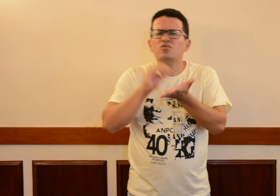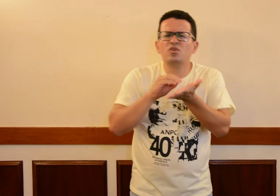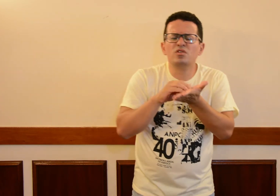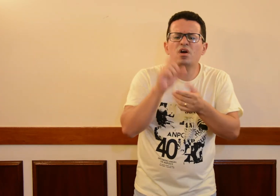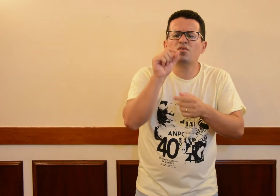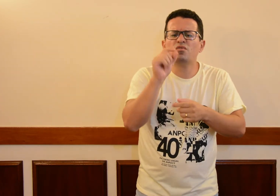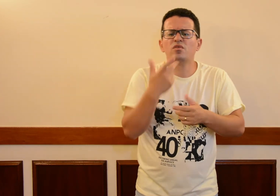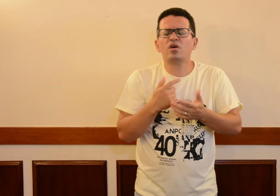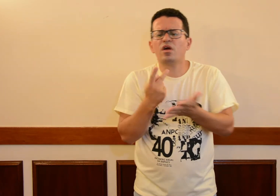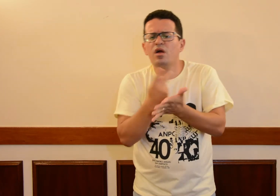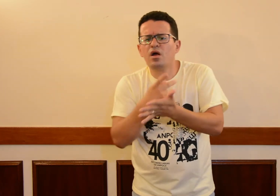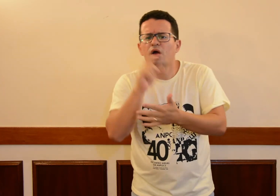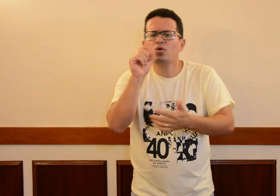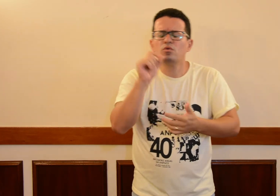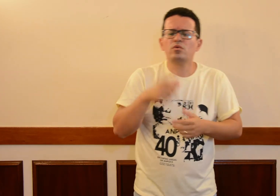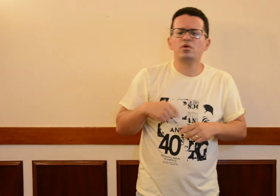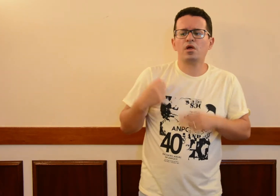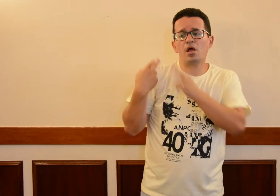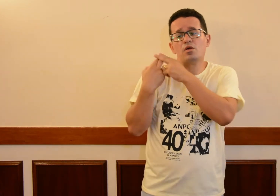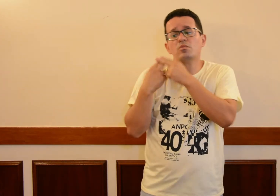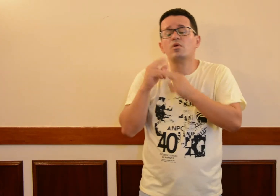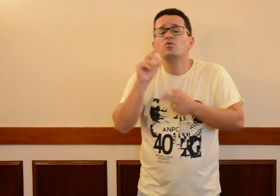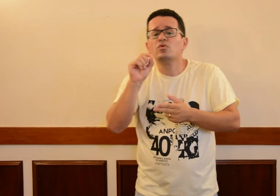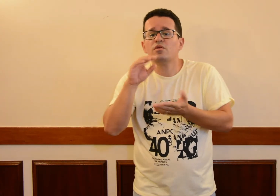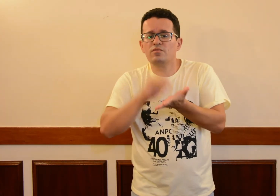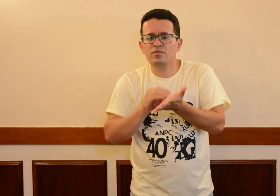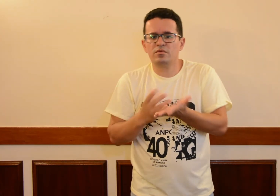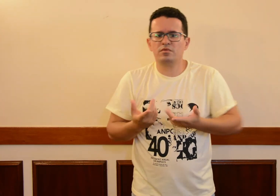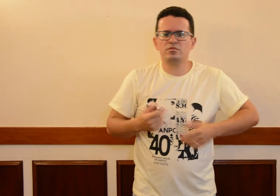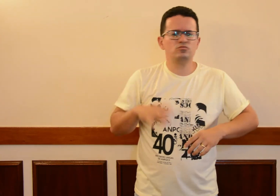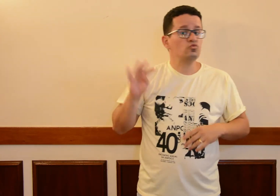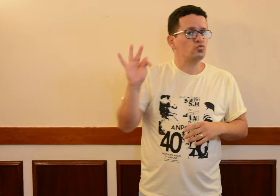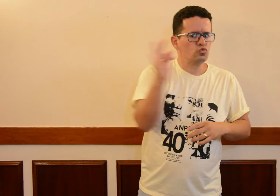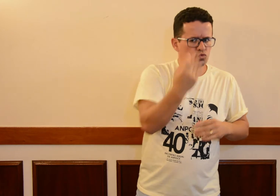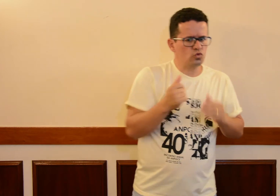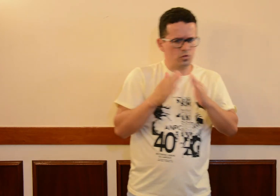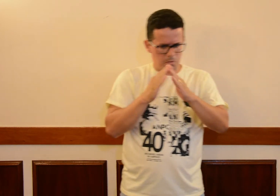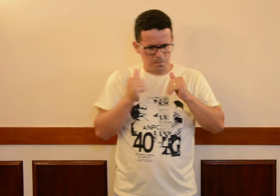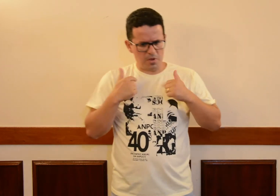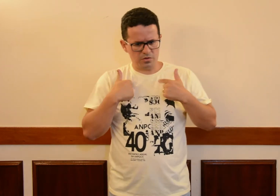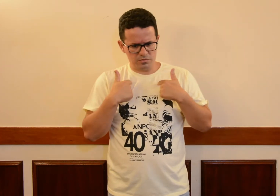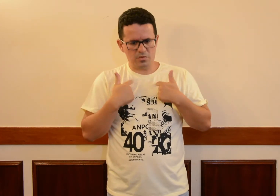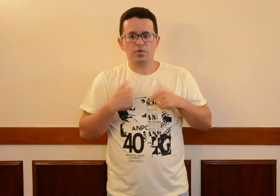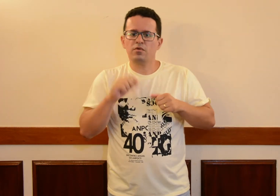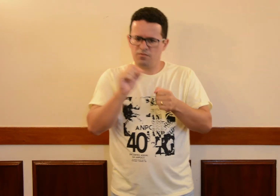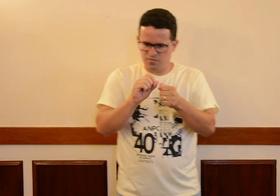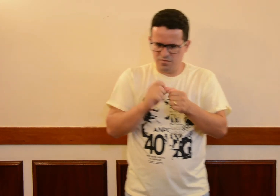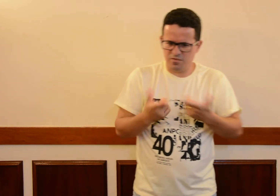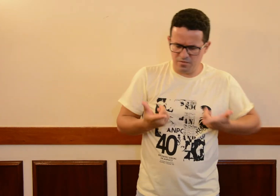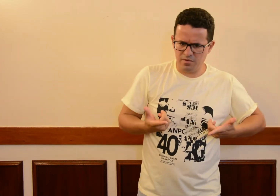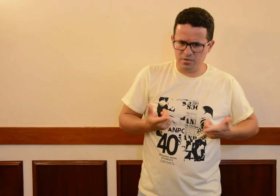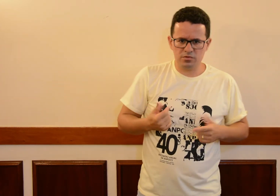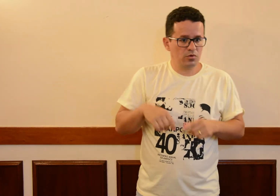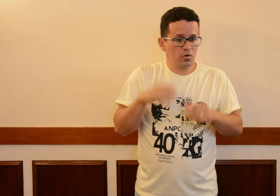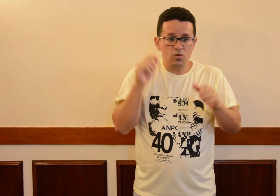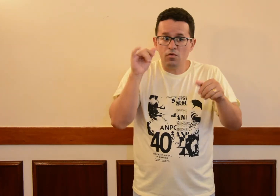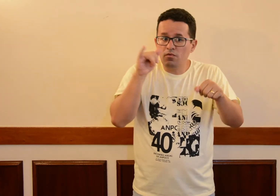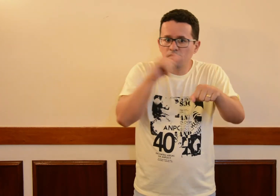elas pesariam contra ele. Tudo que me pedem eu faço, né? Perguntou. Eu não voltei nenhum dia. Tu acha que eu vou